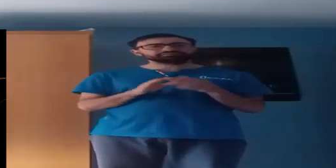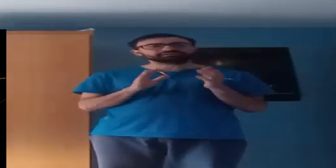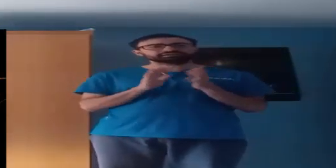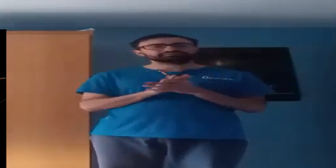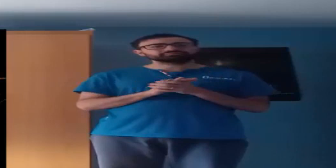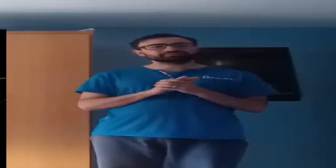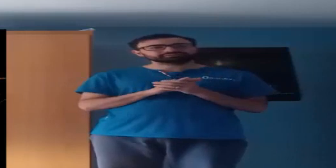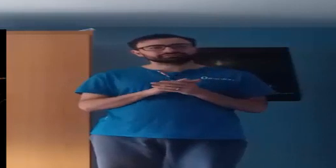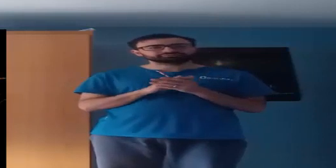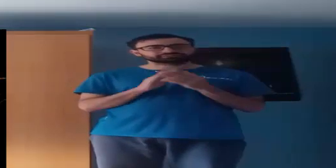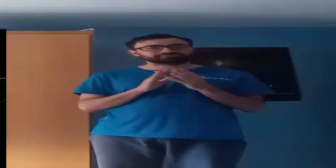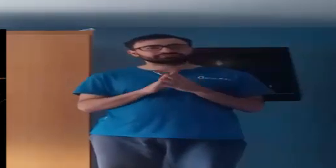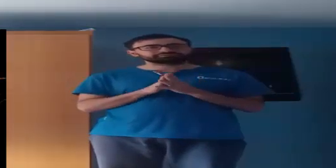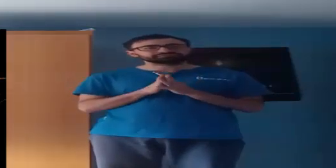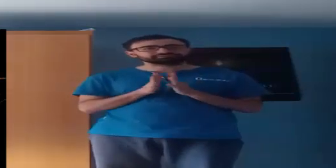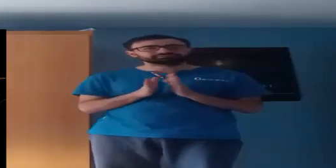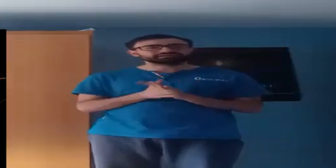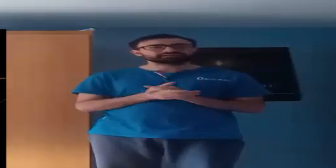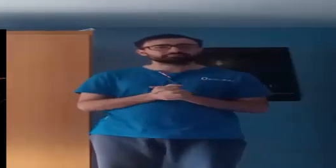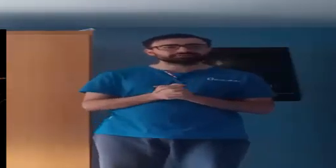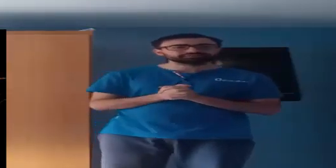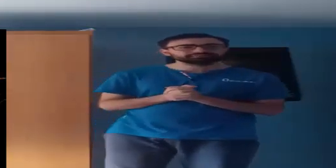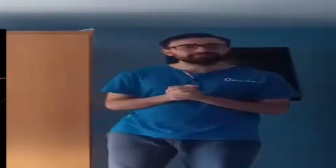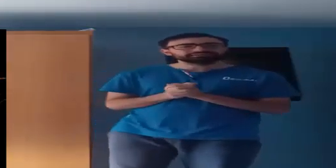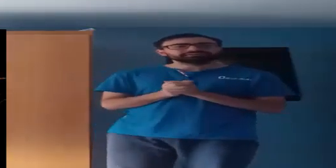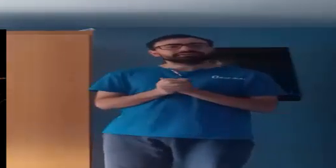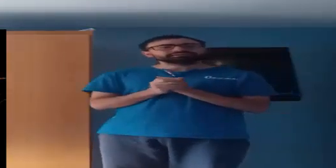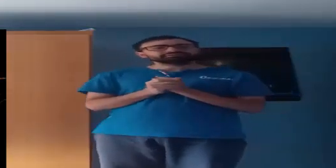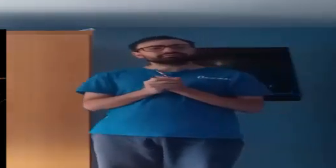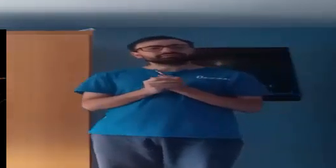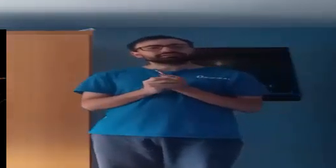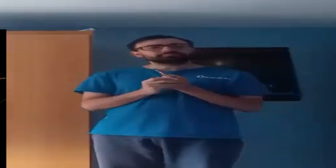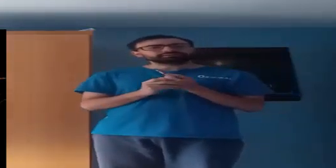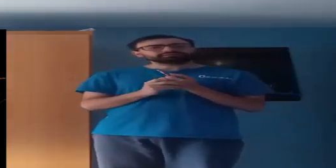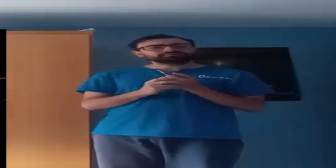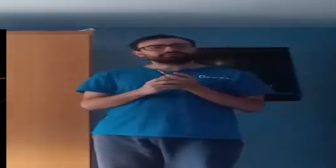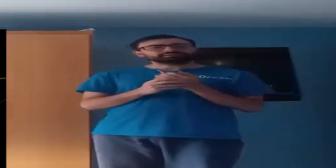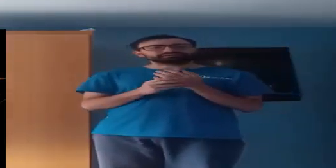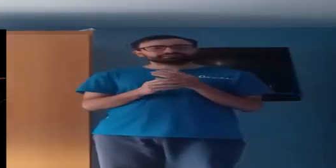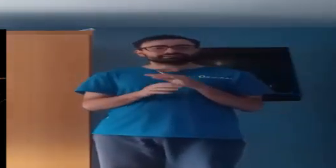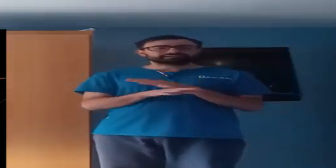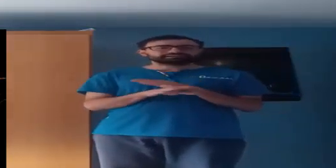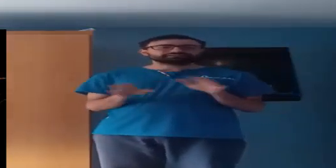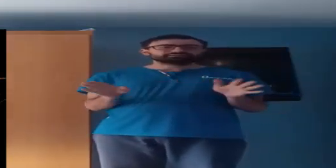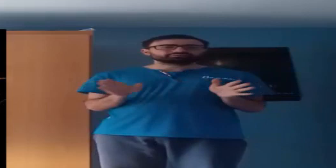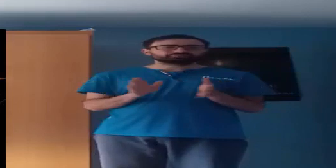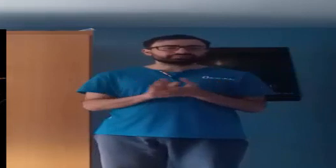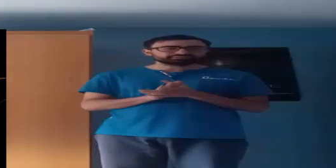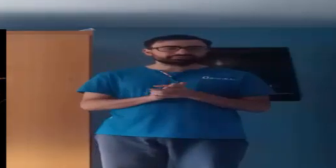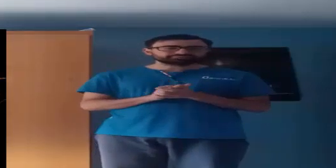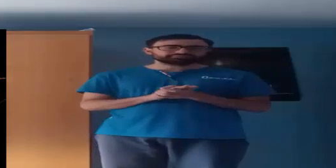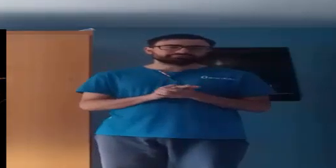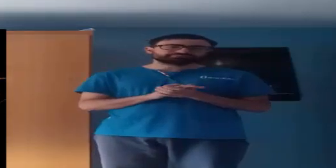le canta una de sus canciones con el arpa, y entonces el perro se queda dormido,